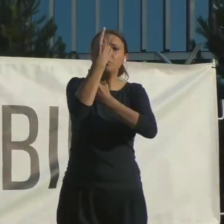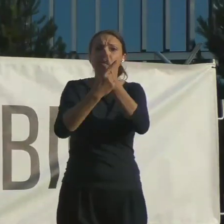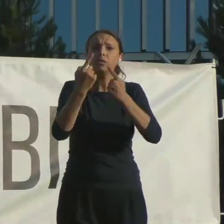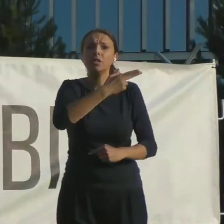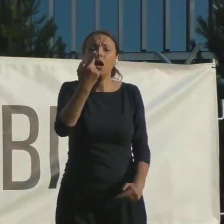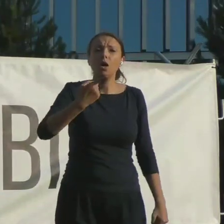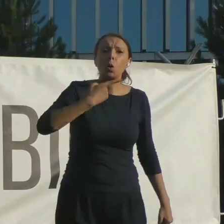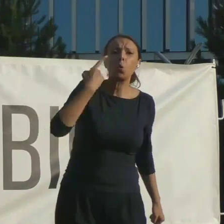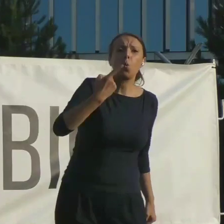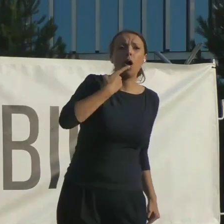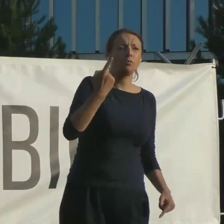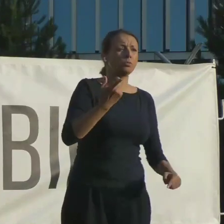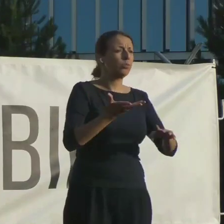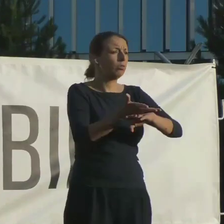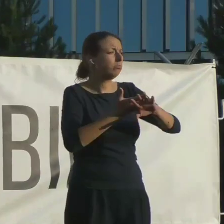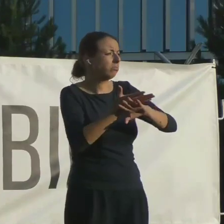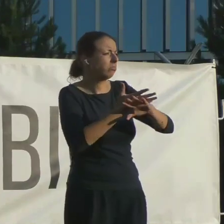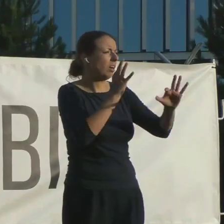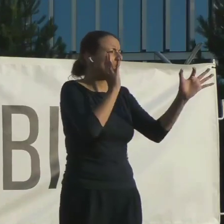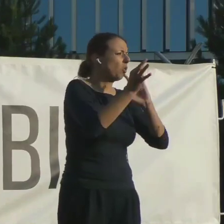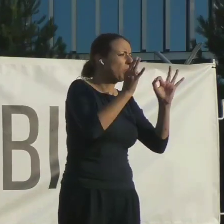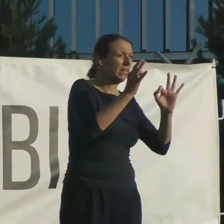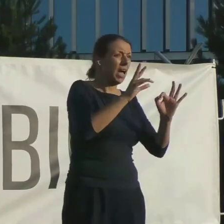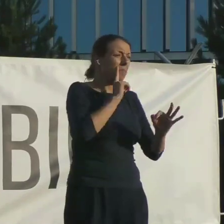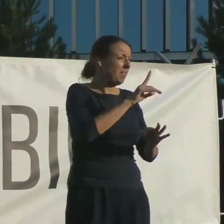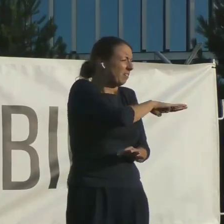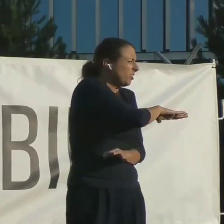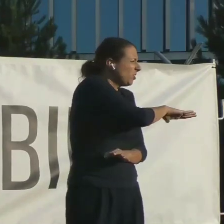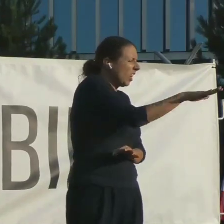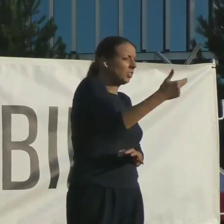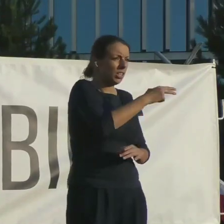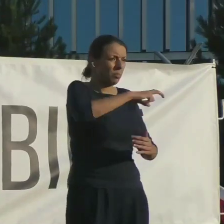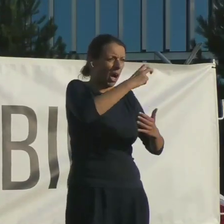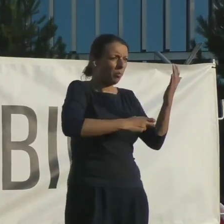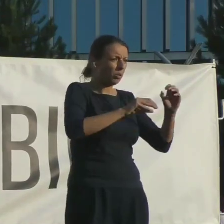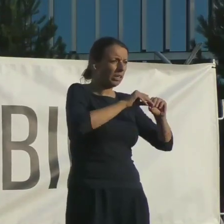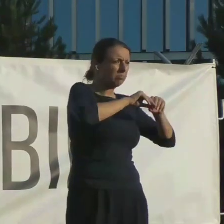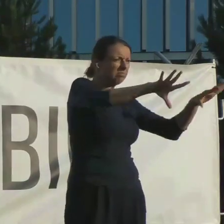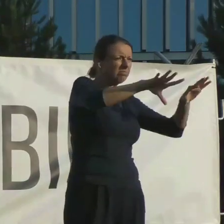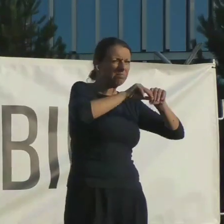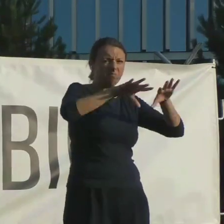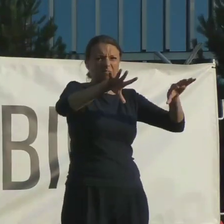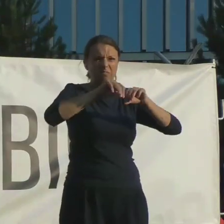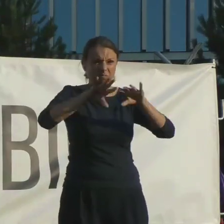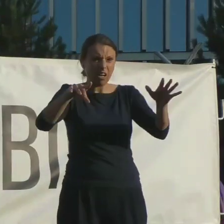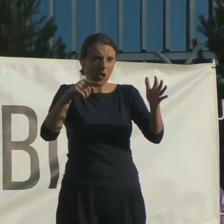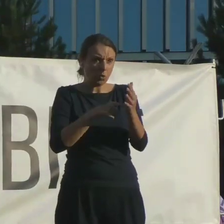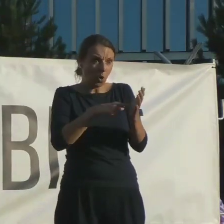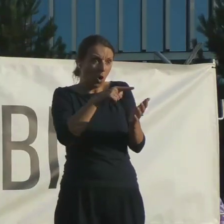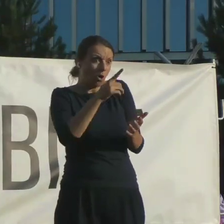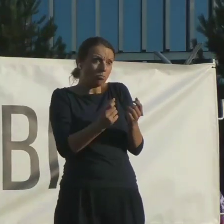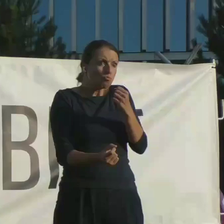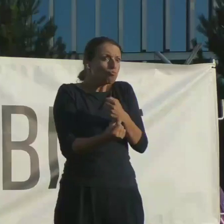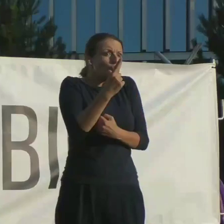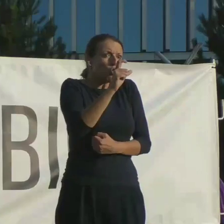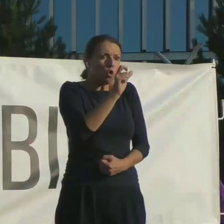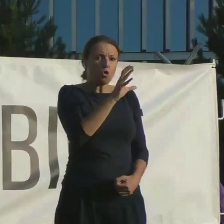kłamstwa rozsiewane z każdego kąta w tym kraju o aborcji, to przypadek, to się mylicie.